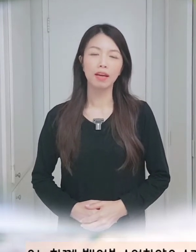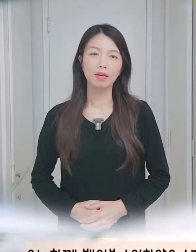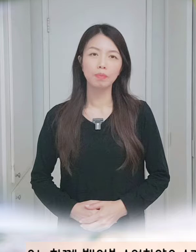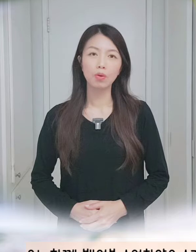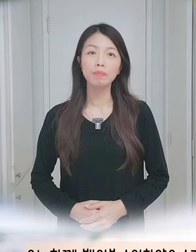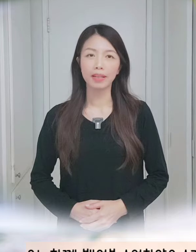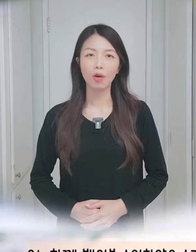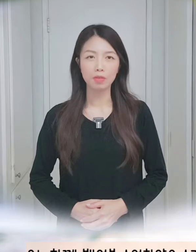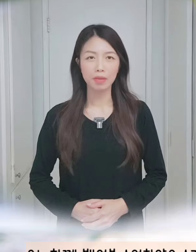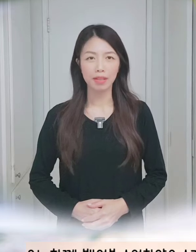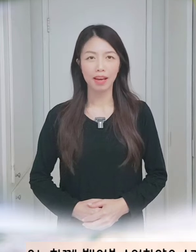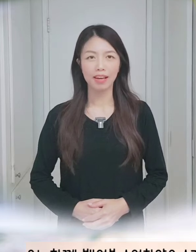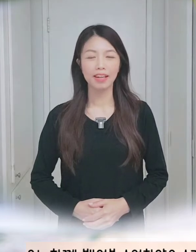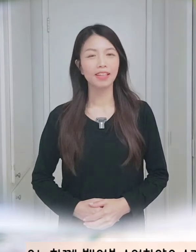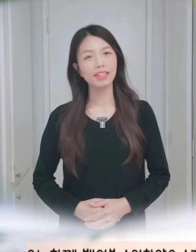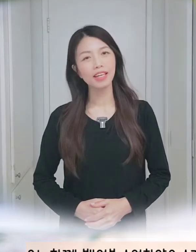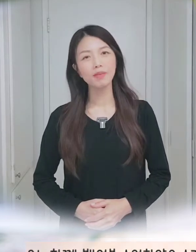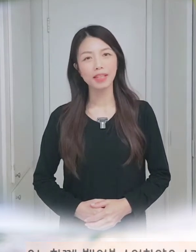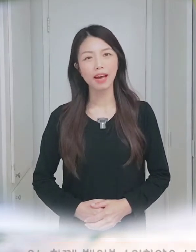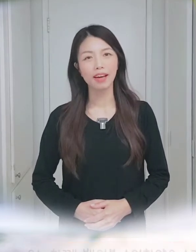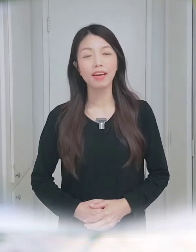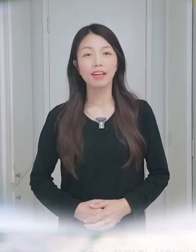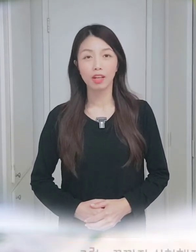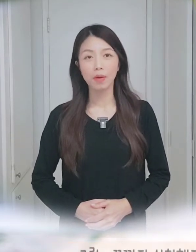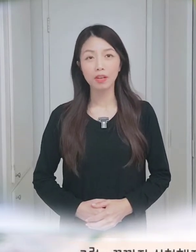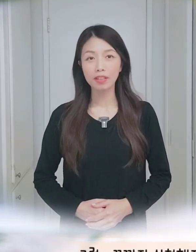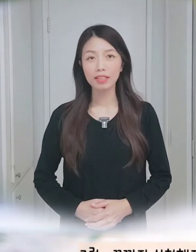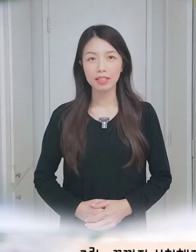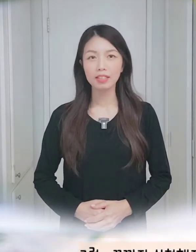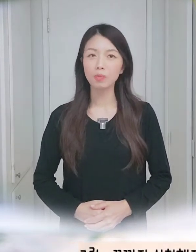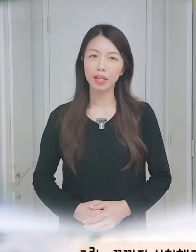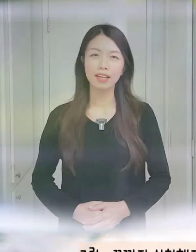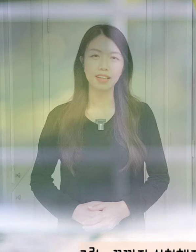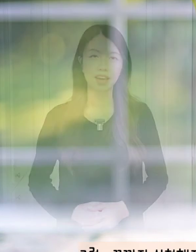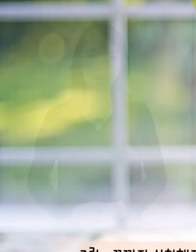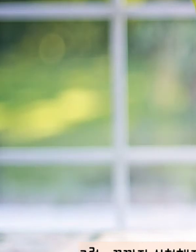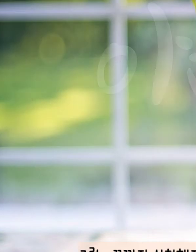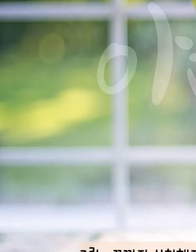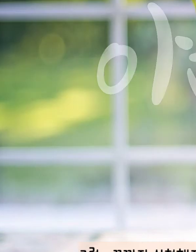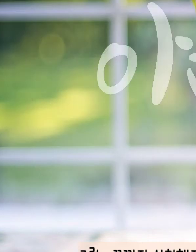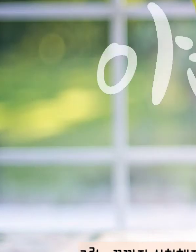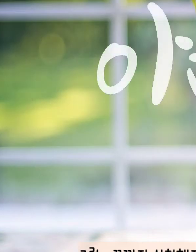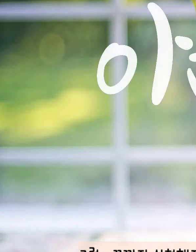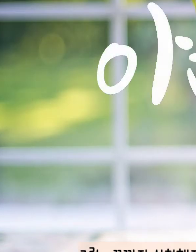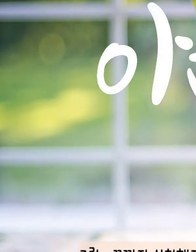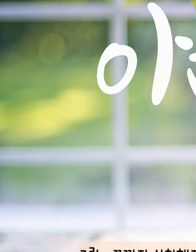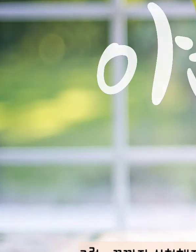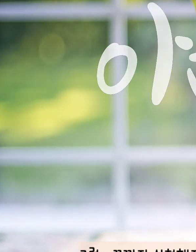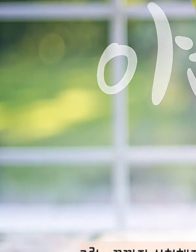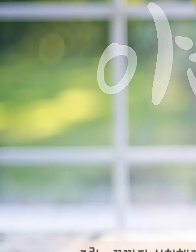목사님의 복음밖에 없습니다 라는 찬양입니다. 그러면 끝까지 시청 부탁드릴게요.